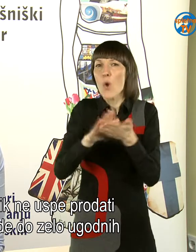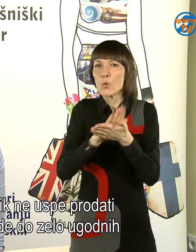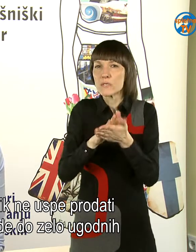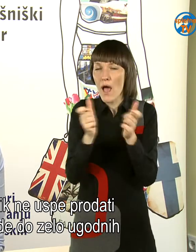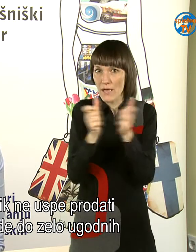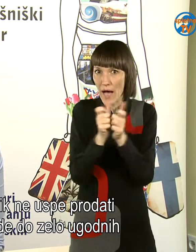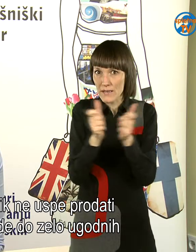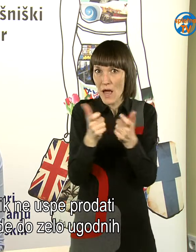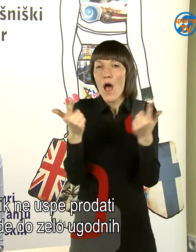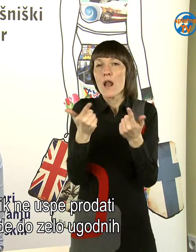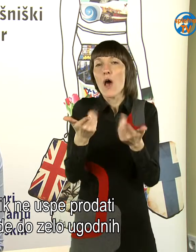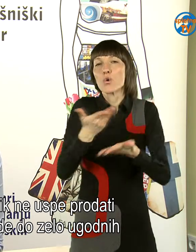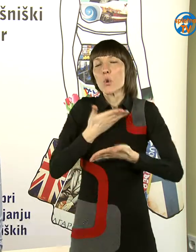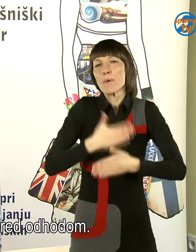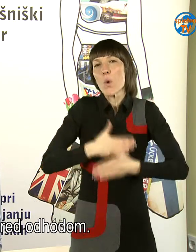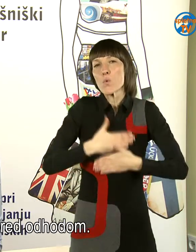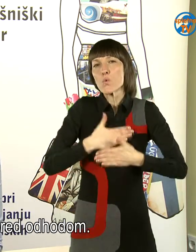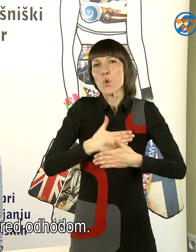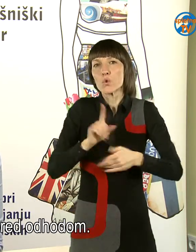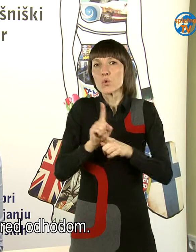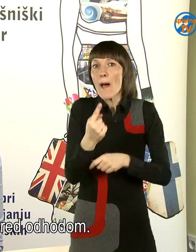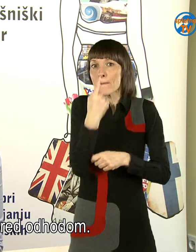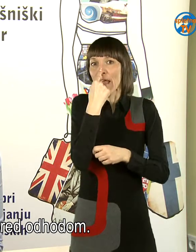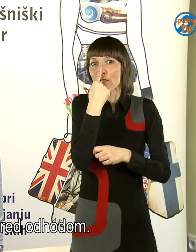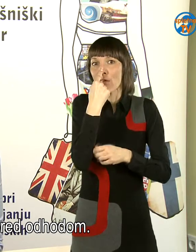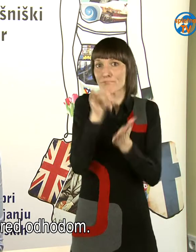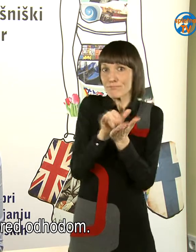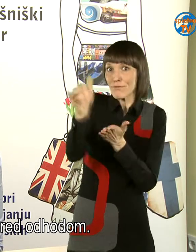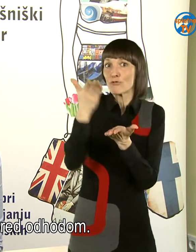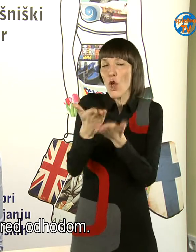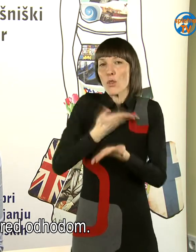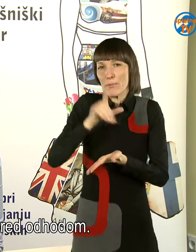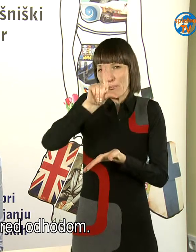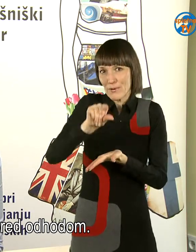lahko pride do zelo ugodnih ponudb tudi tik pred odhodom.